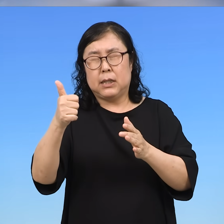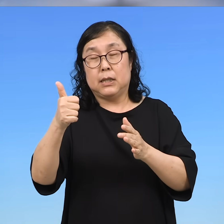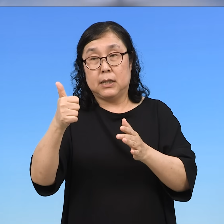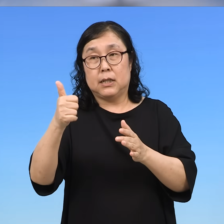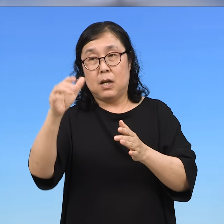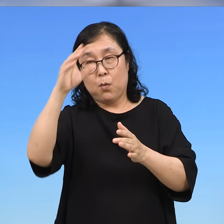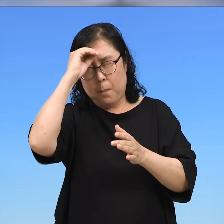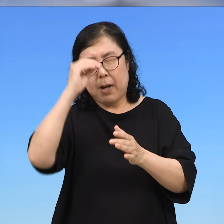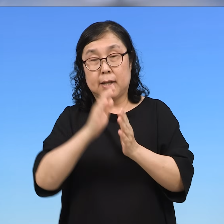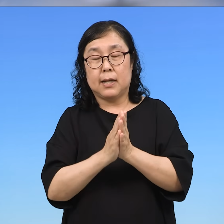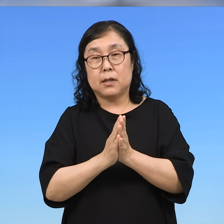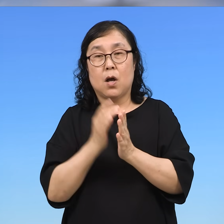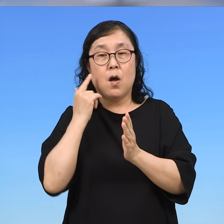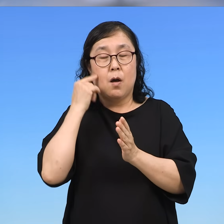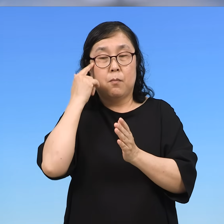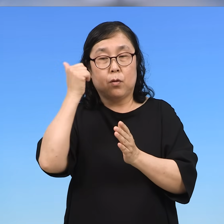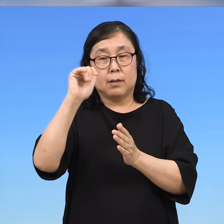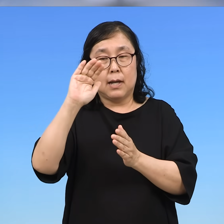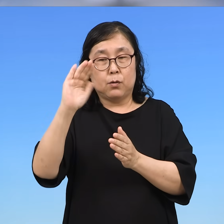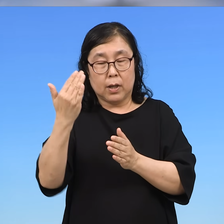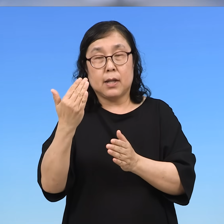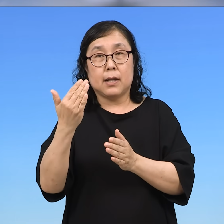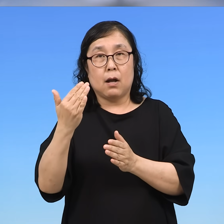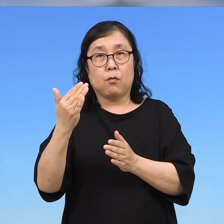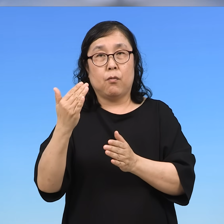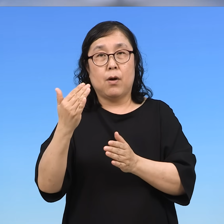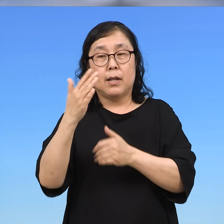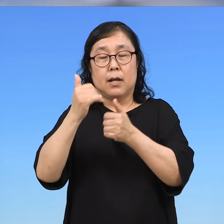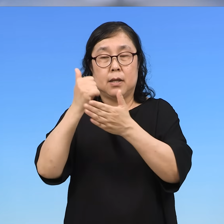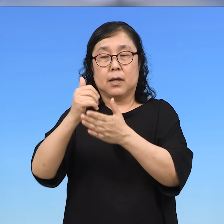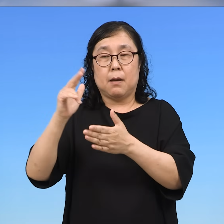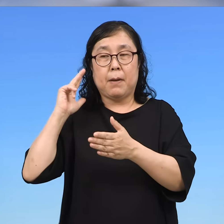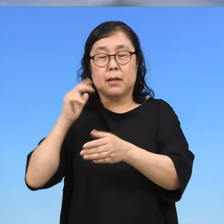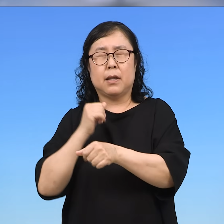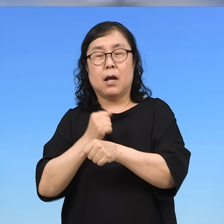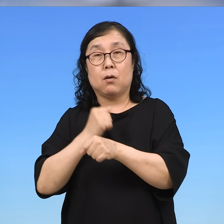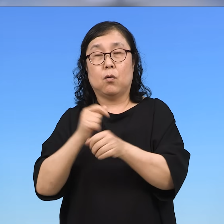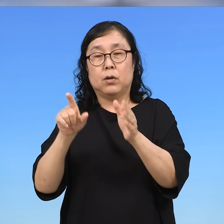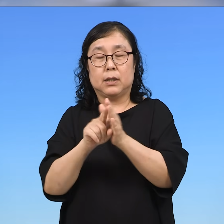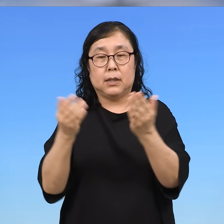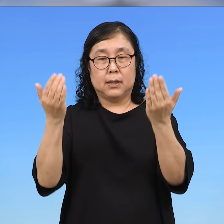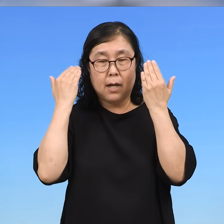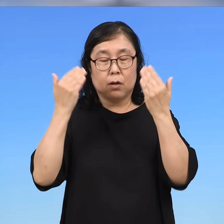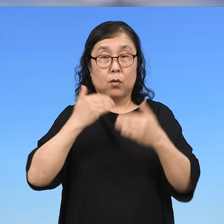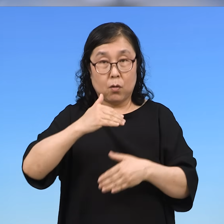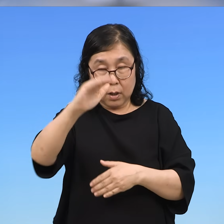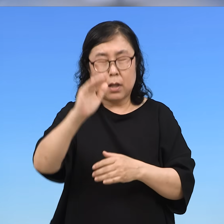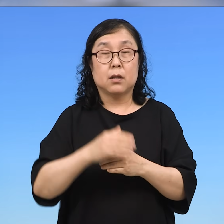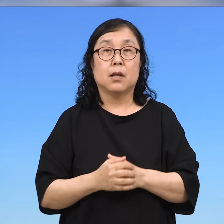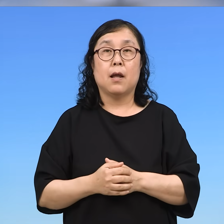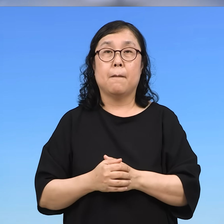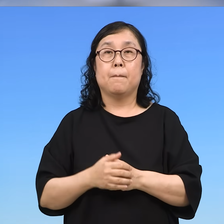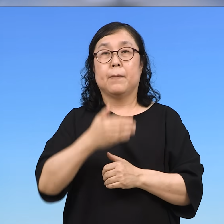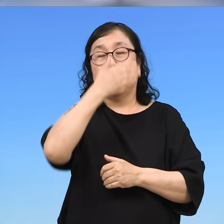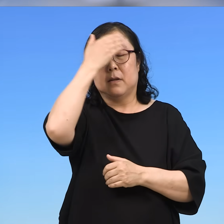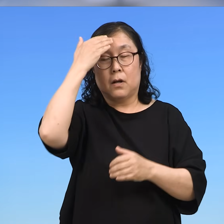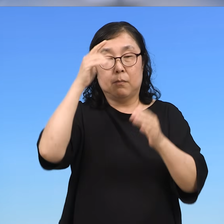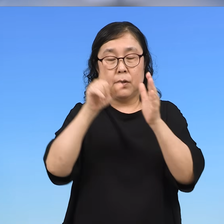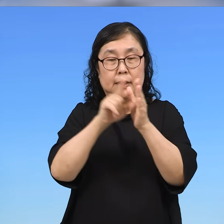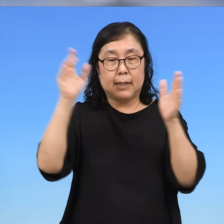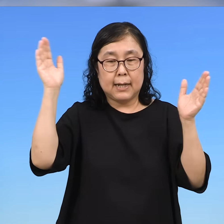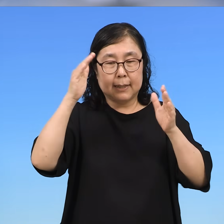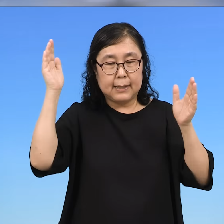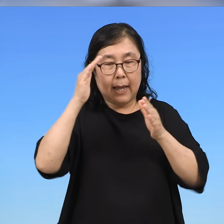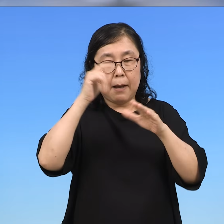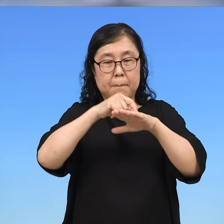신학교가 목사가 되겠습니다, 하나님께 이제 그렇게 약속을 하고 신학교를 갔는데요, 이 젊은 신학생 마음에